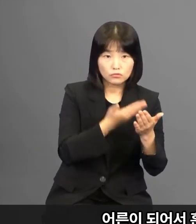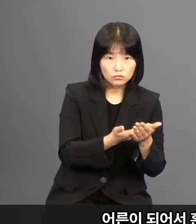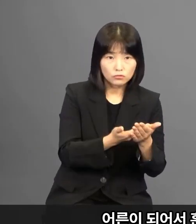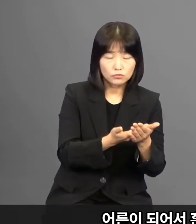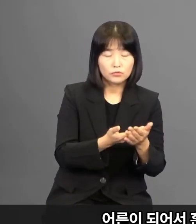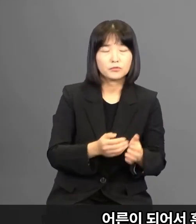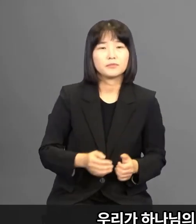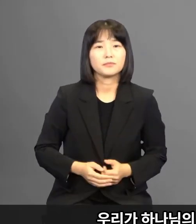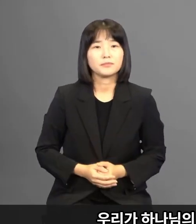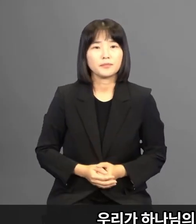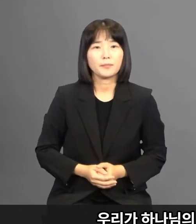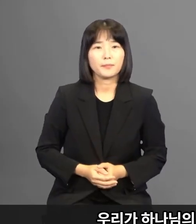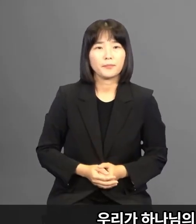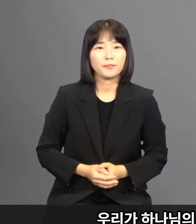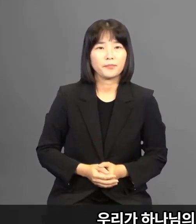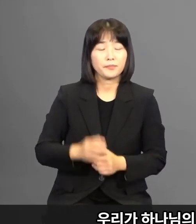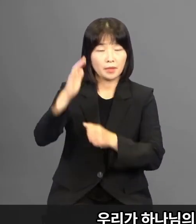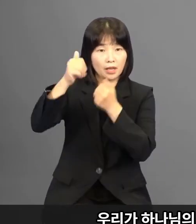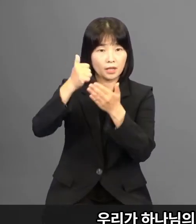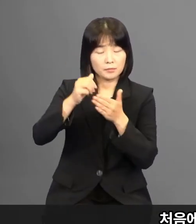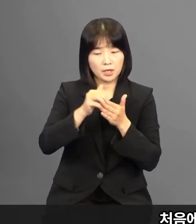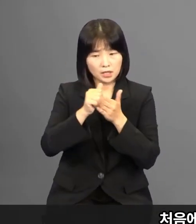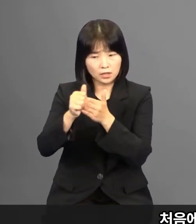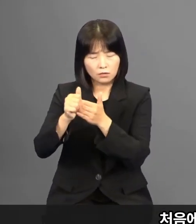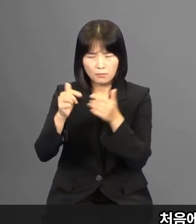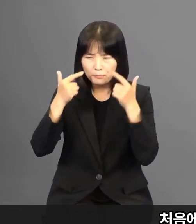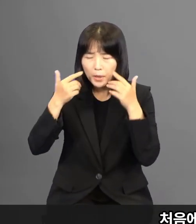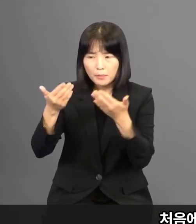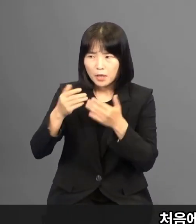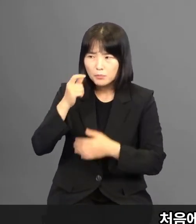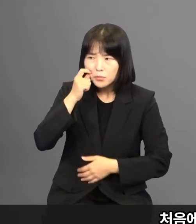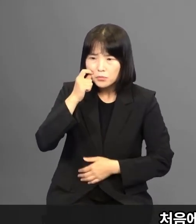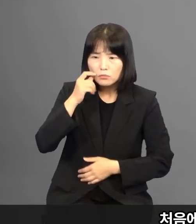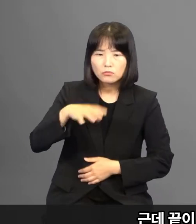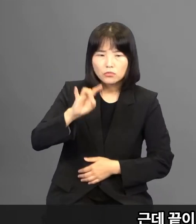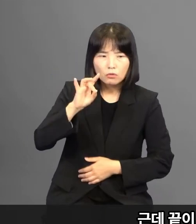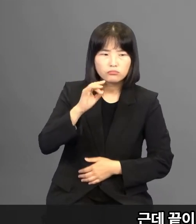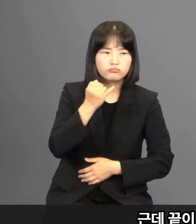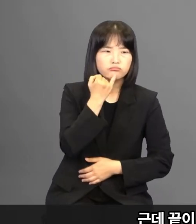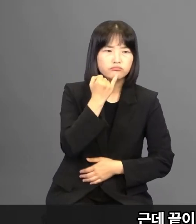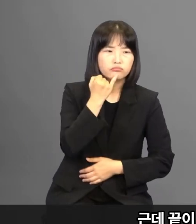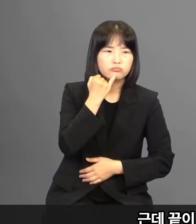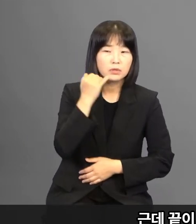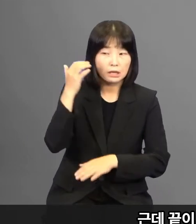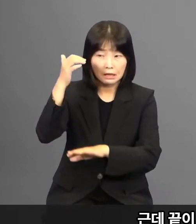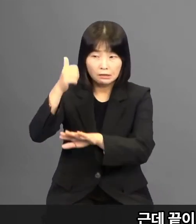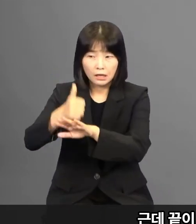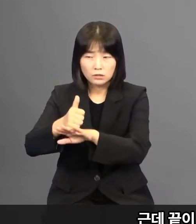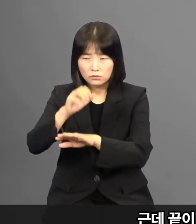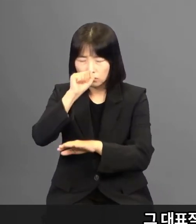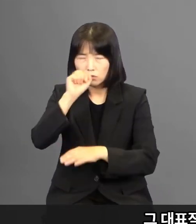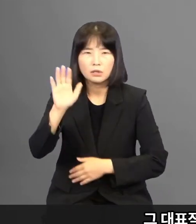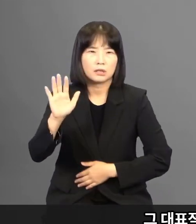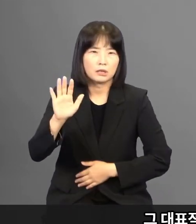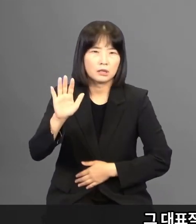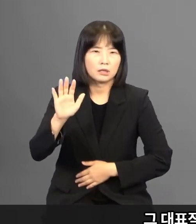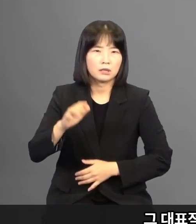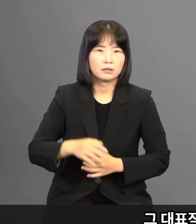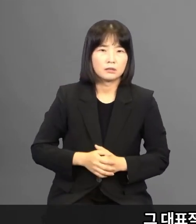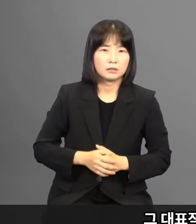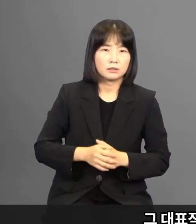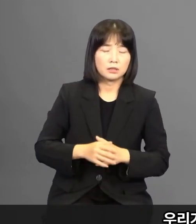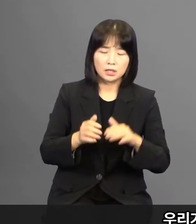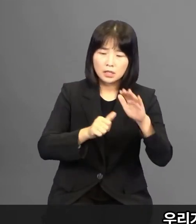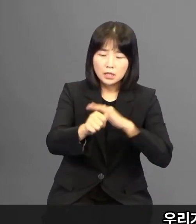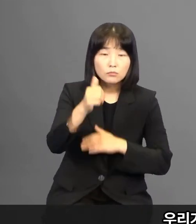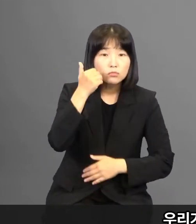너무 중요합니다. 우리가 하나님의 인도함을 정확히 받지 못하면 처음에는 잘 될 수 있어요. 근데 끝이 좋지 못할 수 있습니다. 그 대표적인 인물이